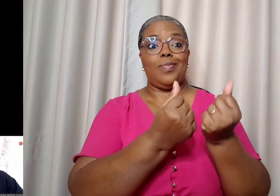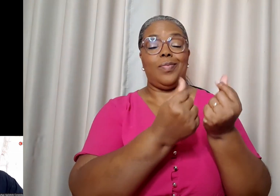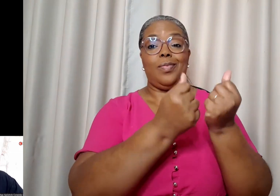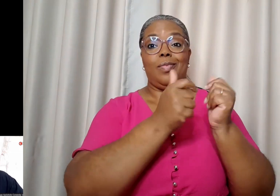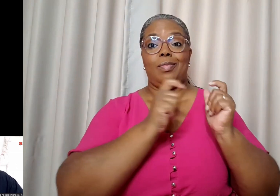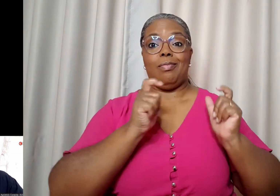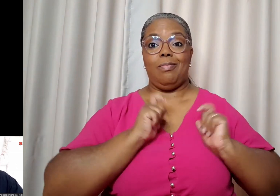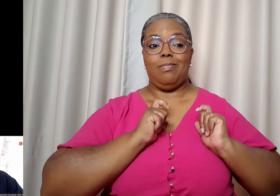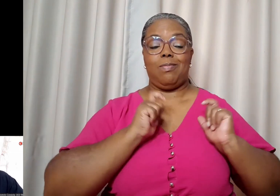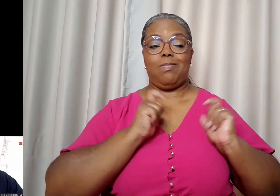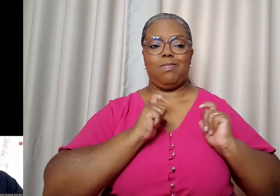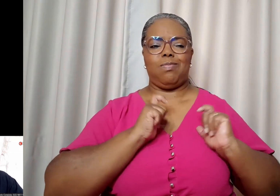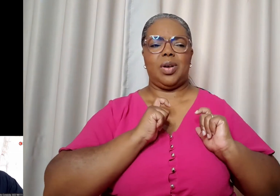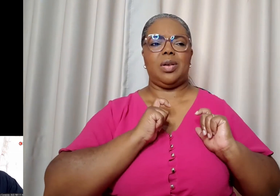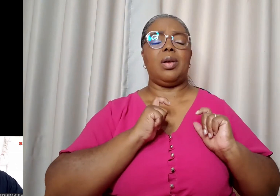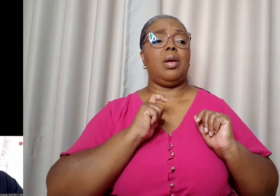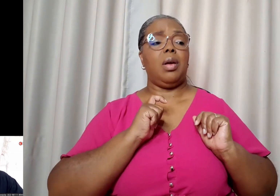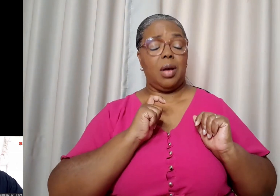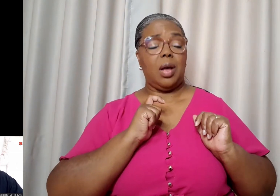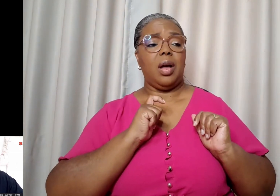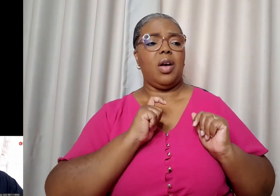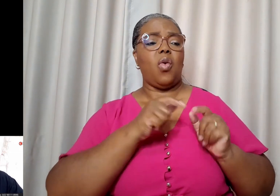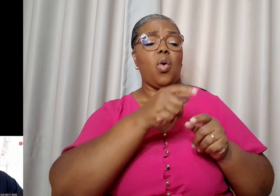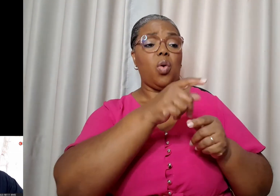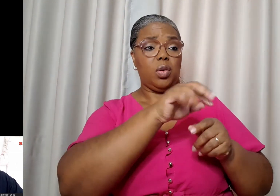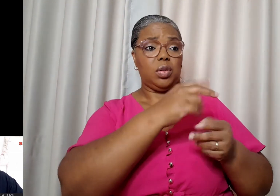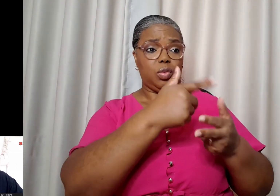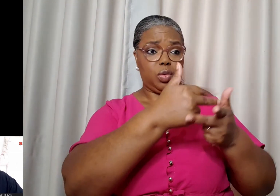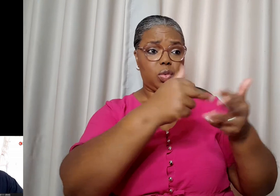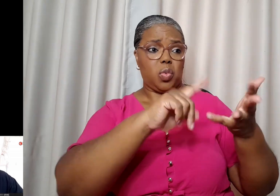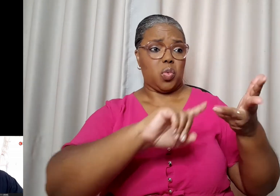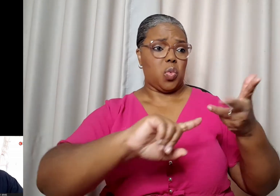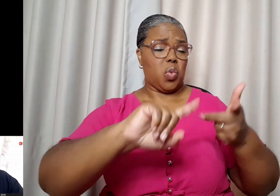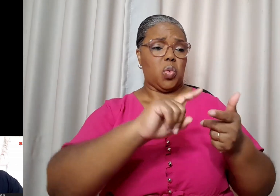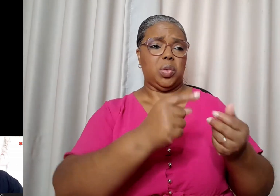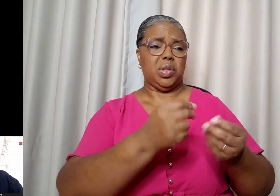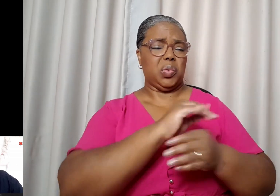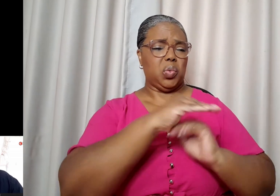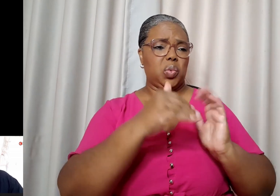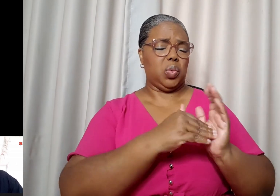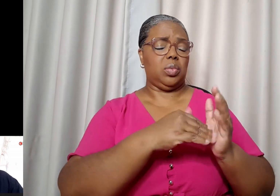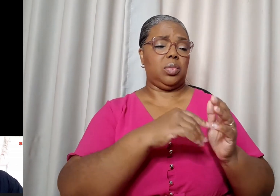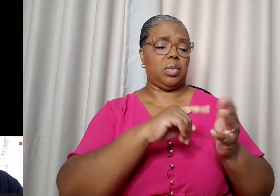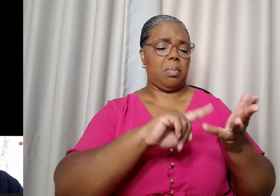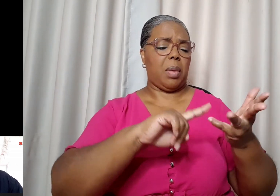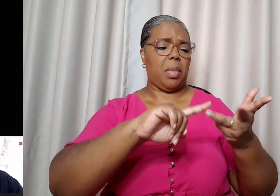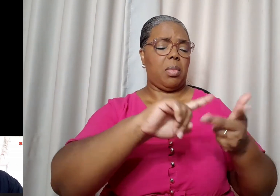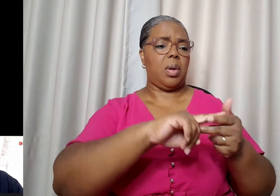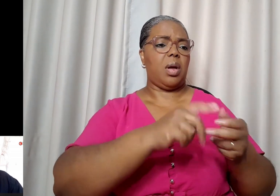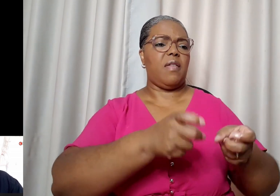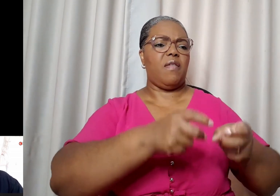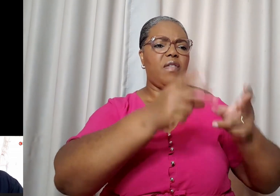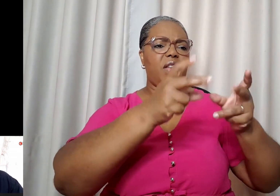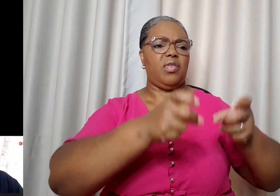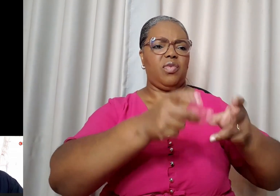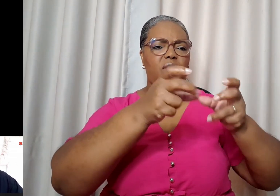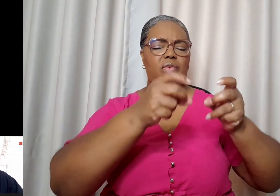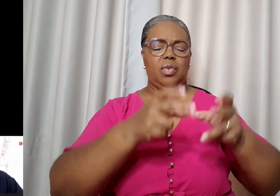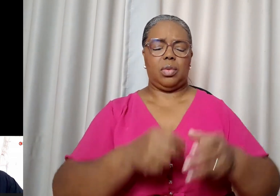vendesse todas as coisas e as suas posses. Mas por que ele deu esse conselho ao jovem